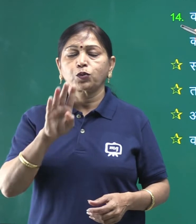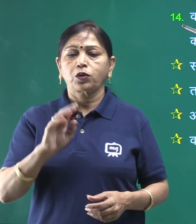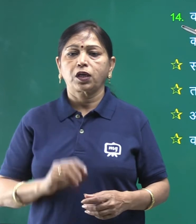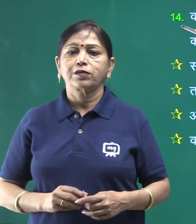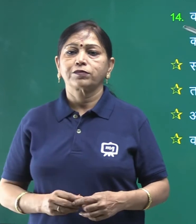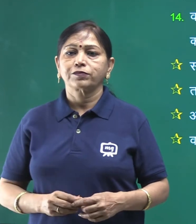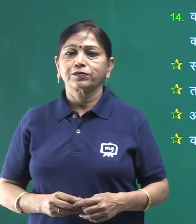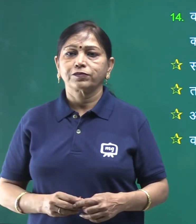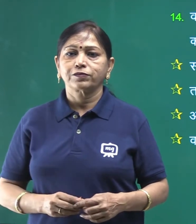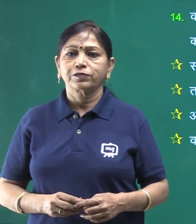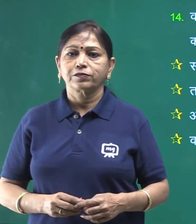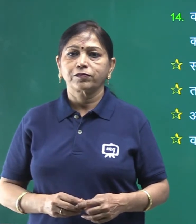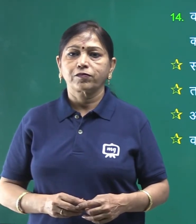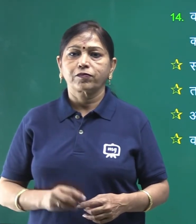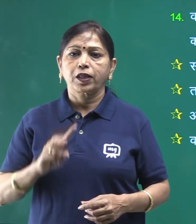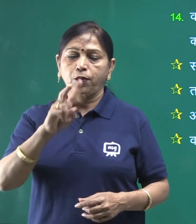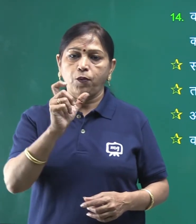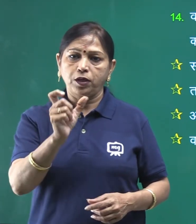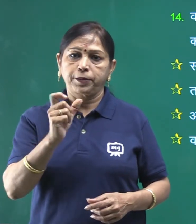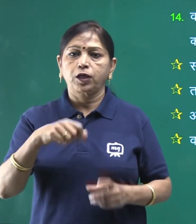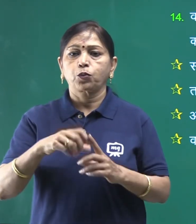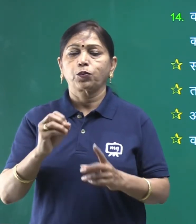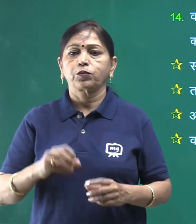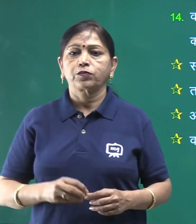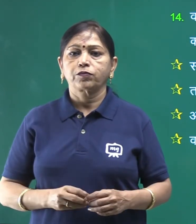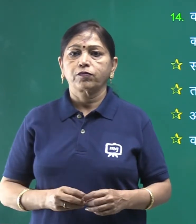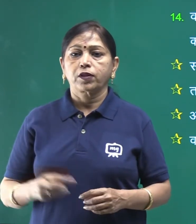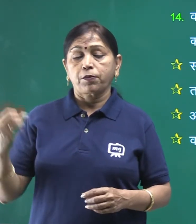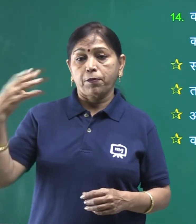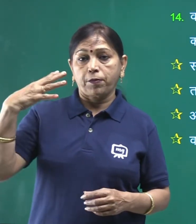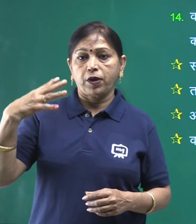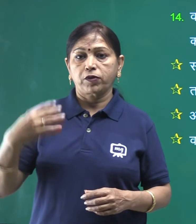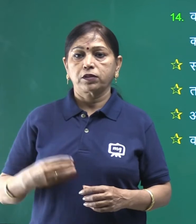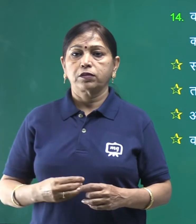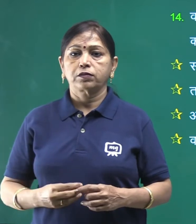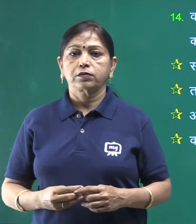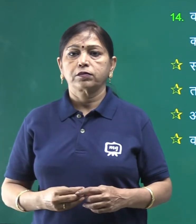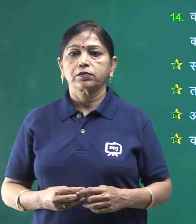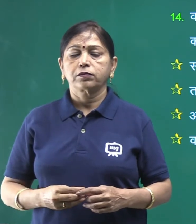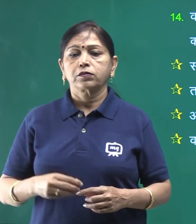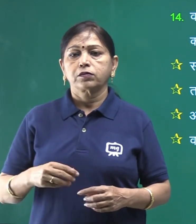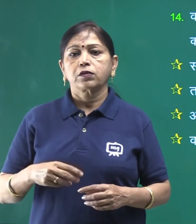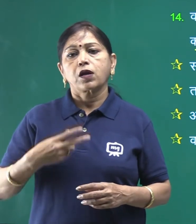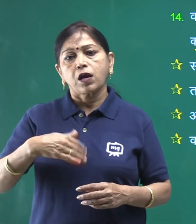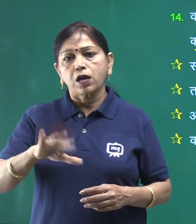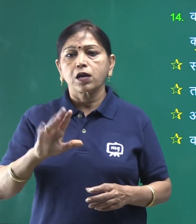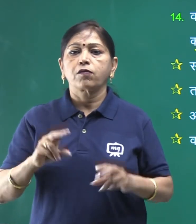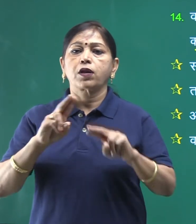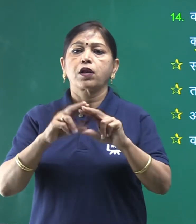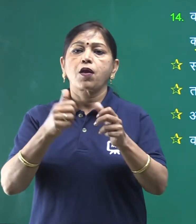14, वाष्पीकरण को प्रभावित करने वाले